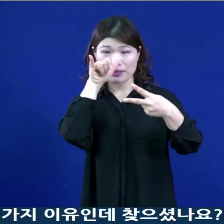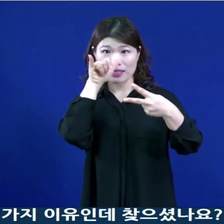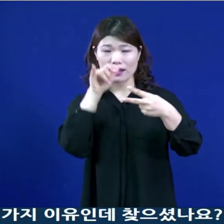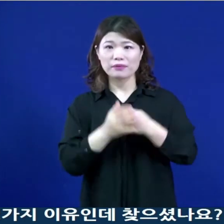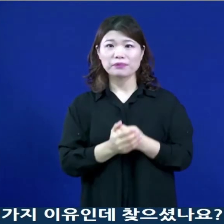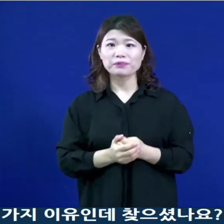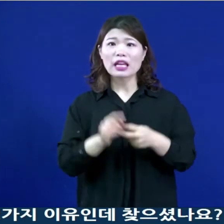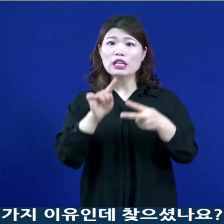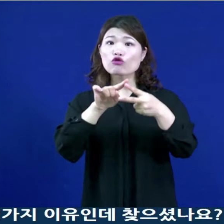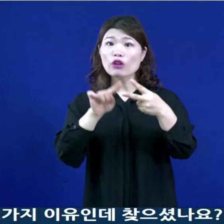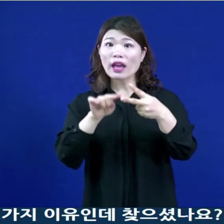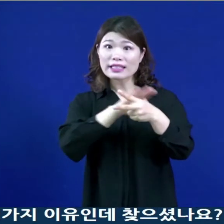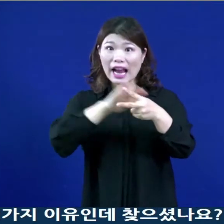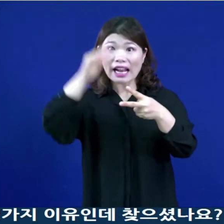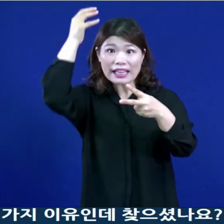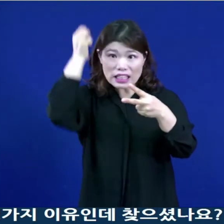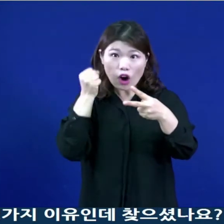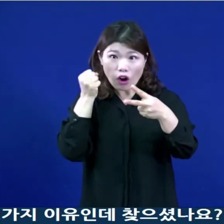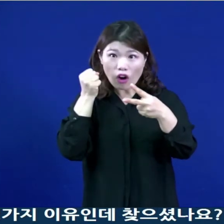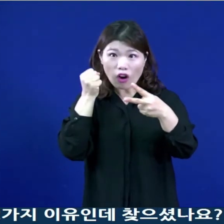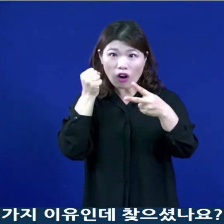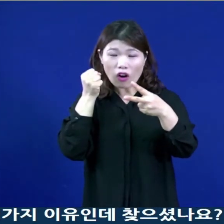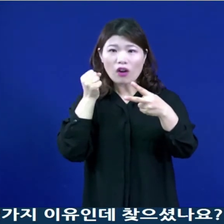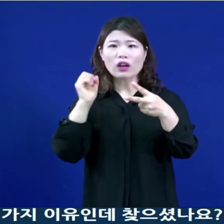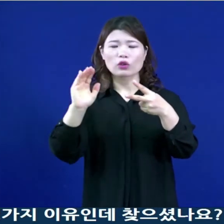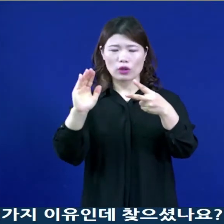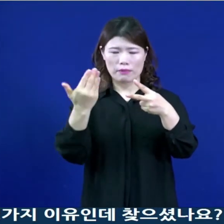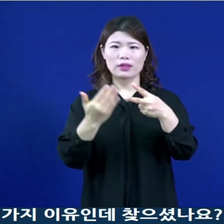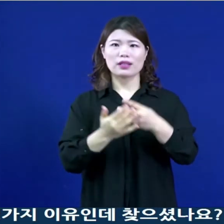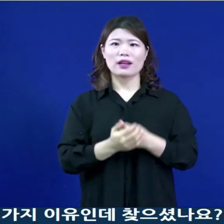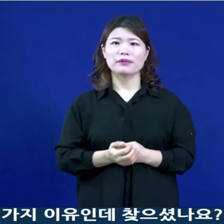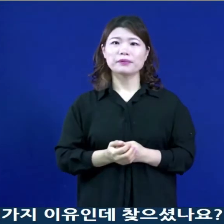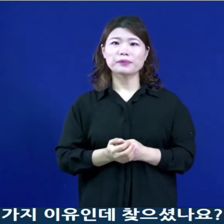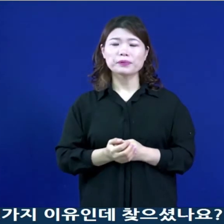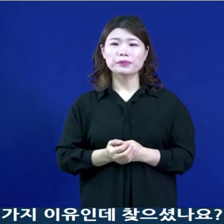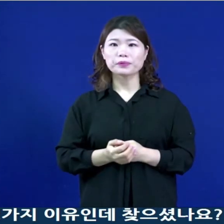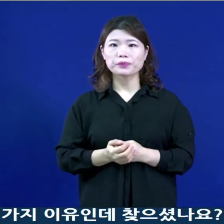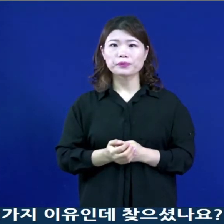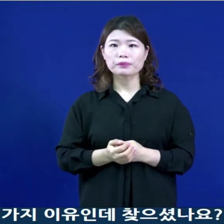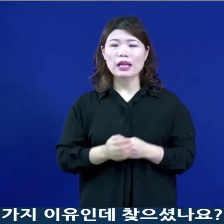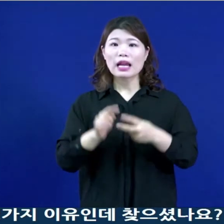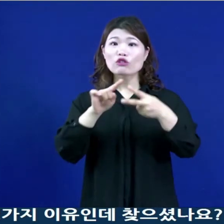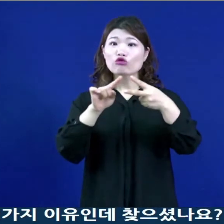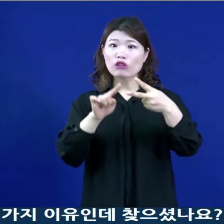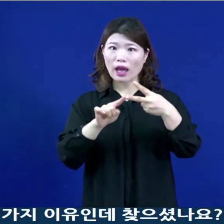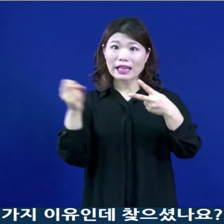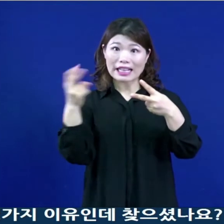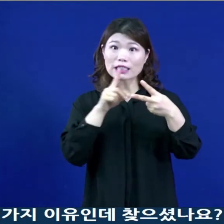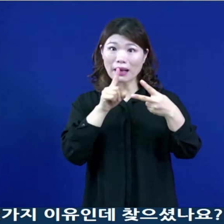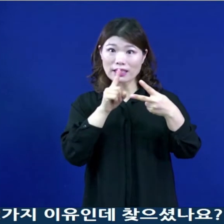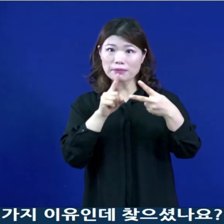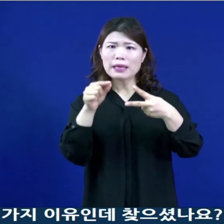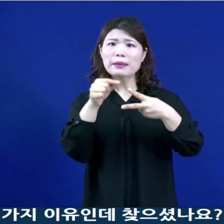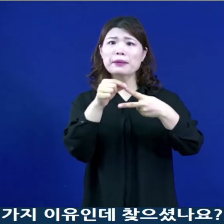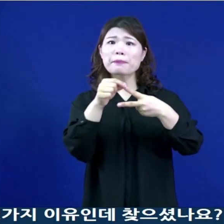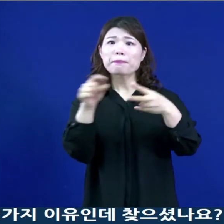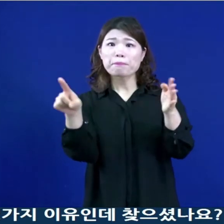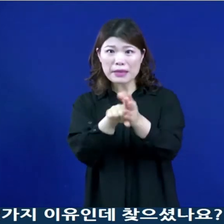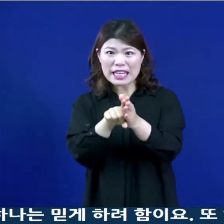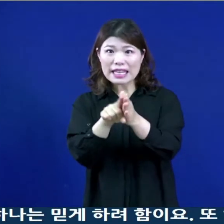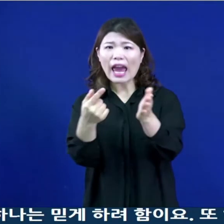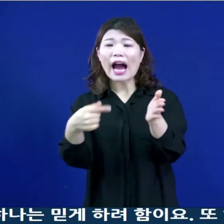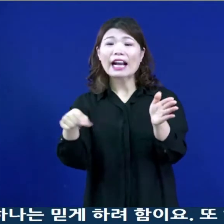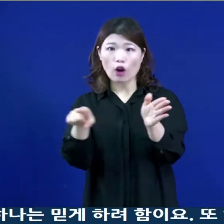가지를 잘 기억하시는 것이 말씀이 우리에게 던져주는 의미인 것이죠. 자, 두 가지 정리해 보십시다. 믿게